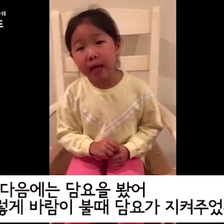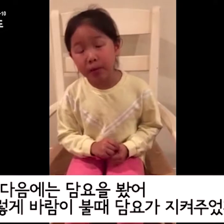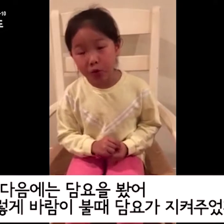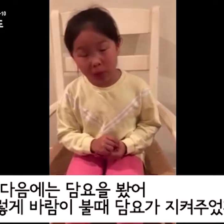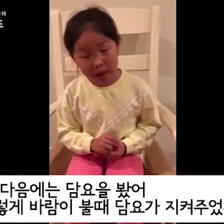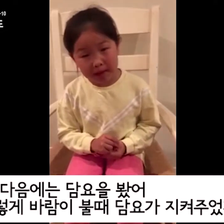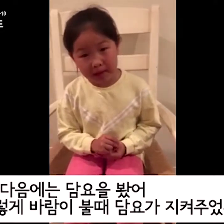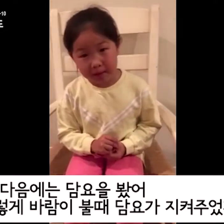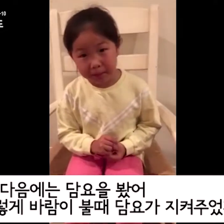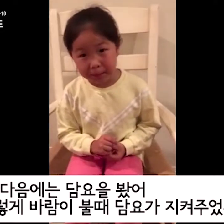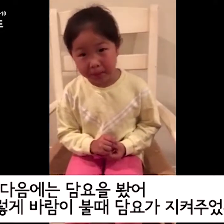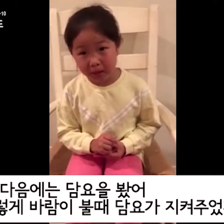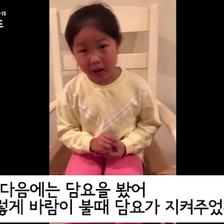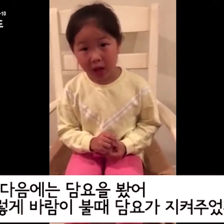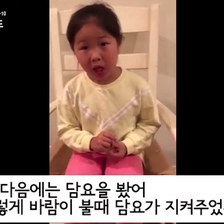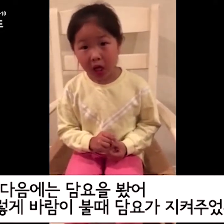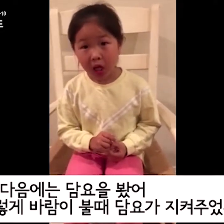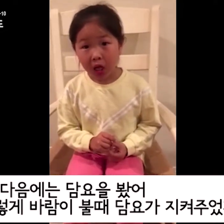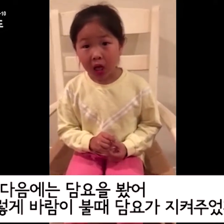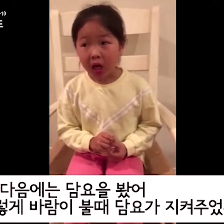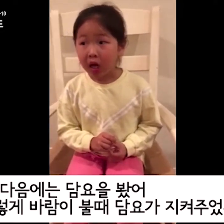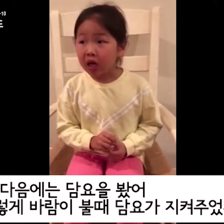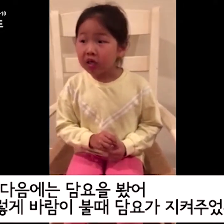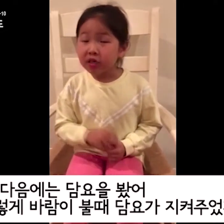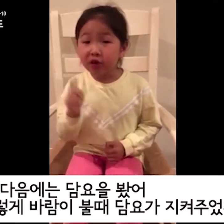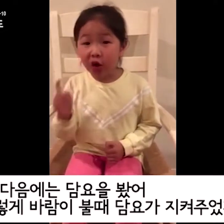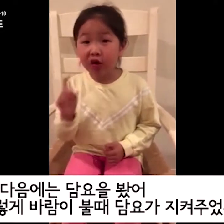이제 담요를 봤어.